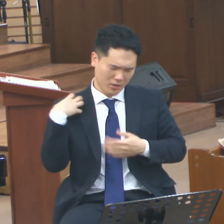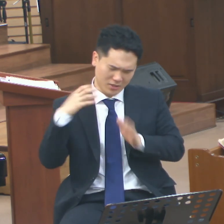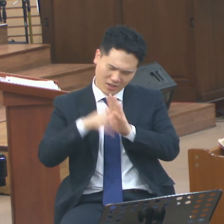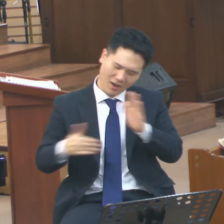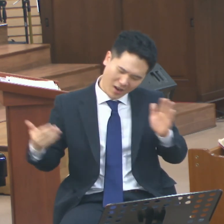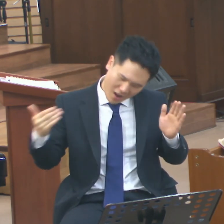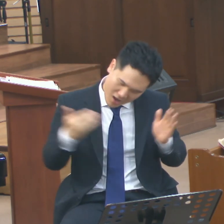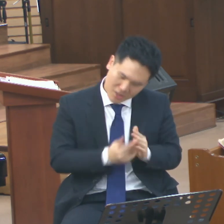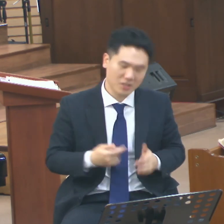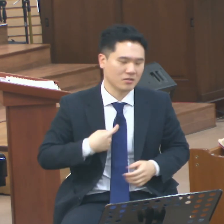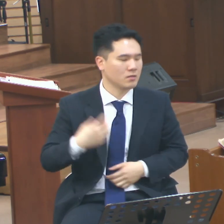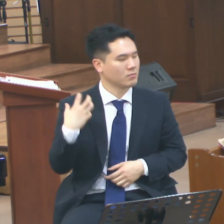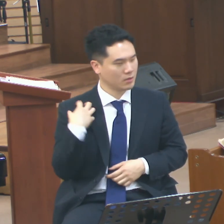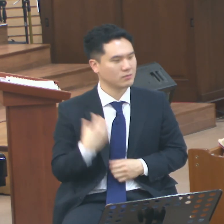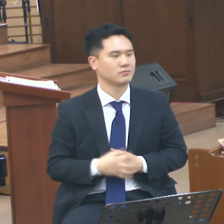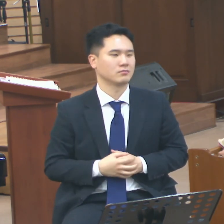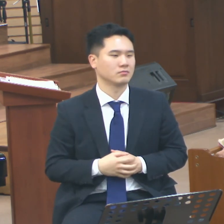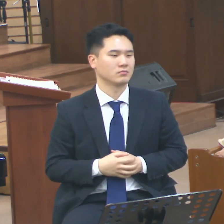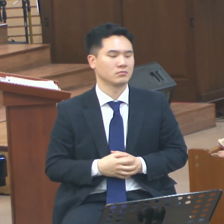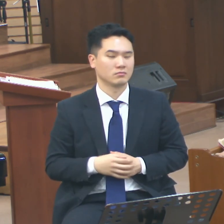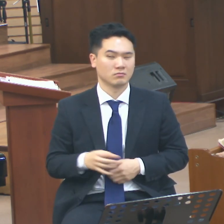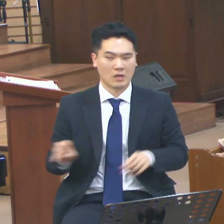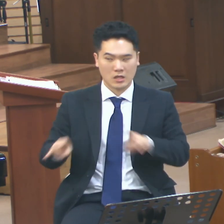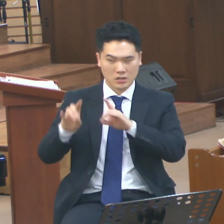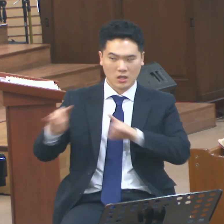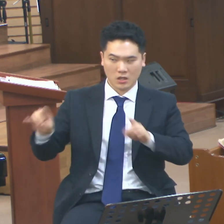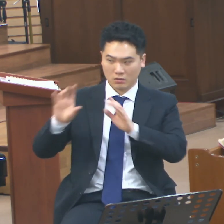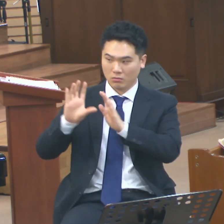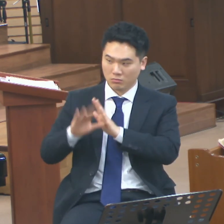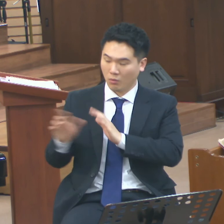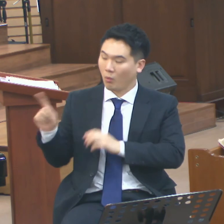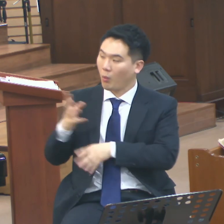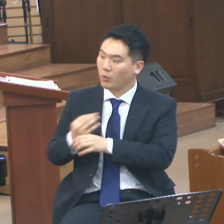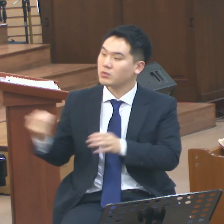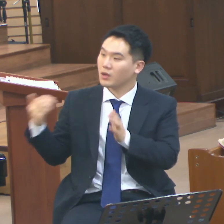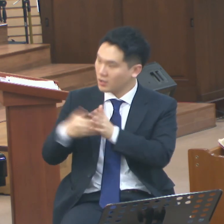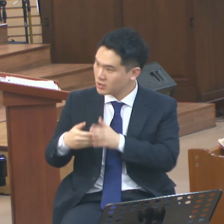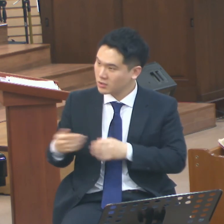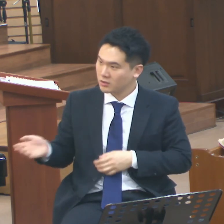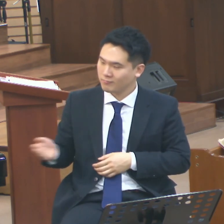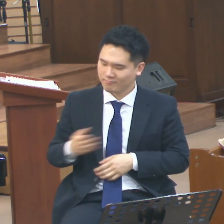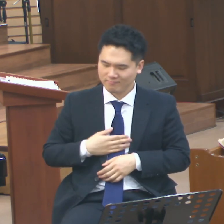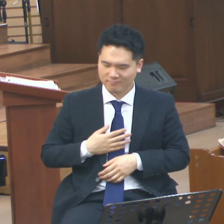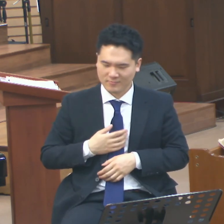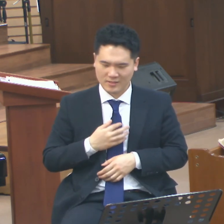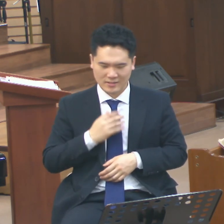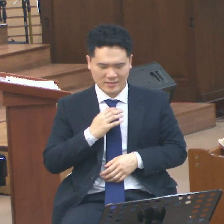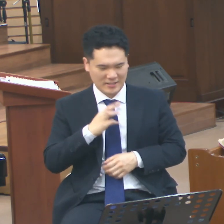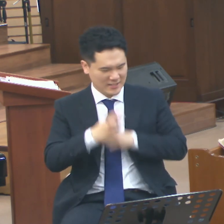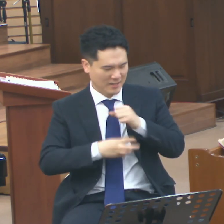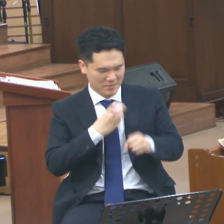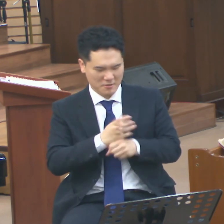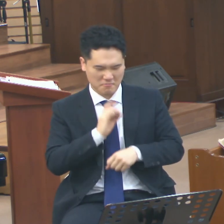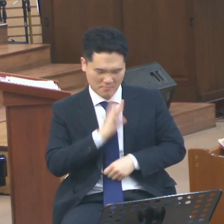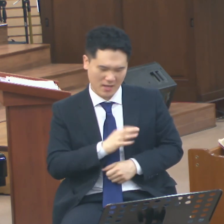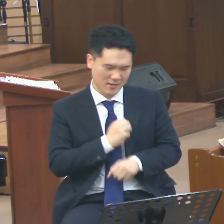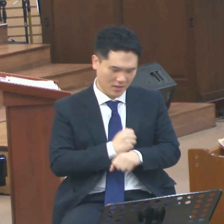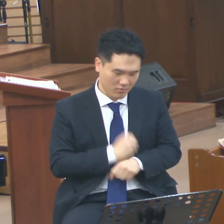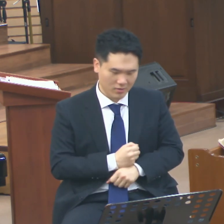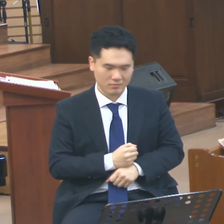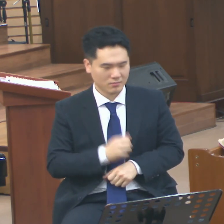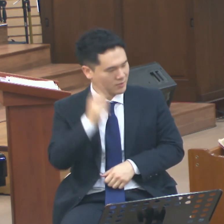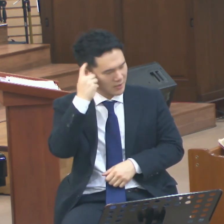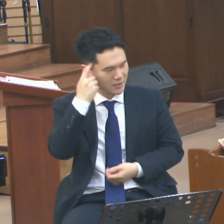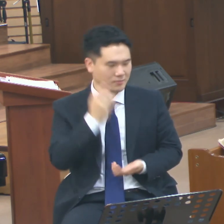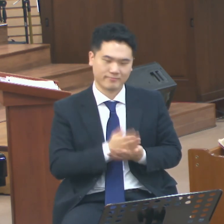찬양대원들도 언제까지 그 찬양대 하실 거죠? 만 30년까지만 할 거야. 그러지 마세요. 하나님의 때가